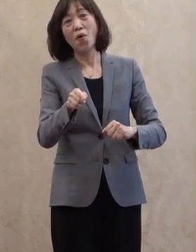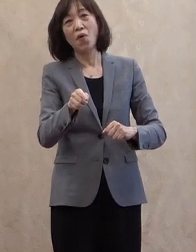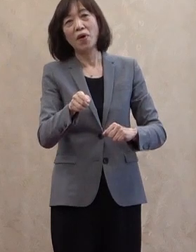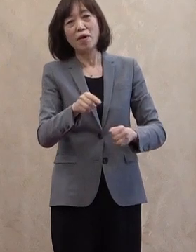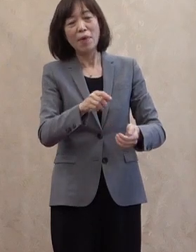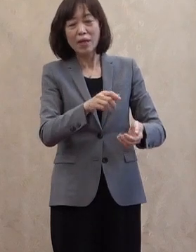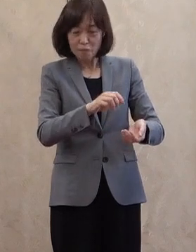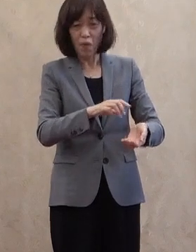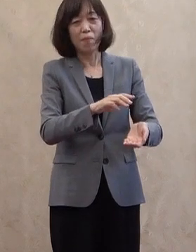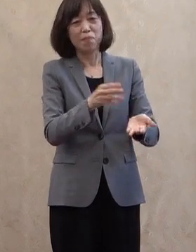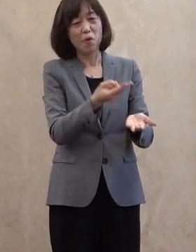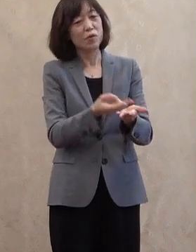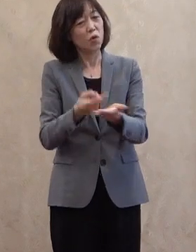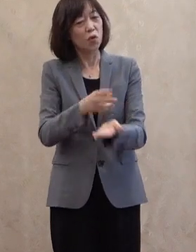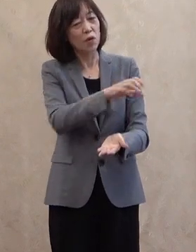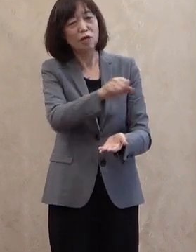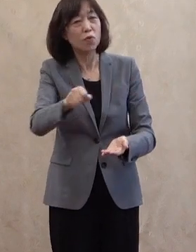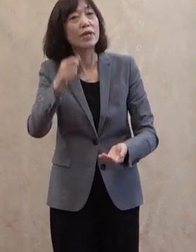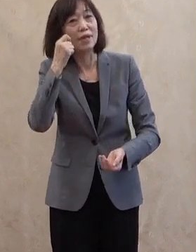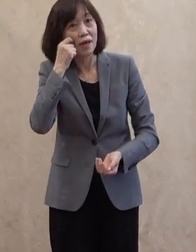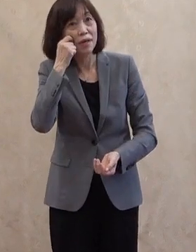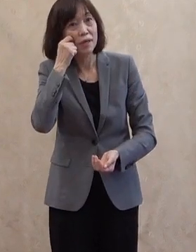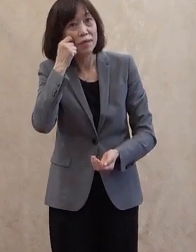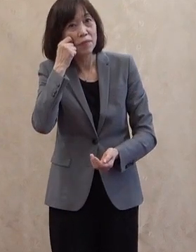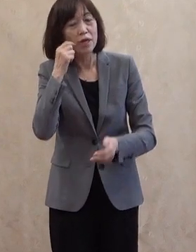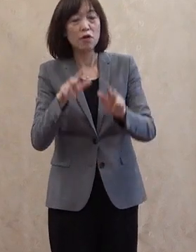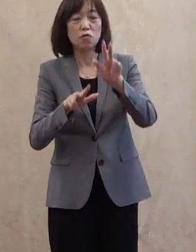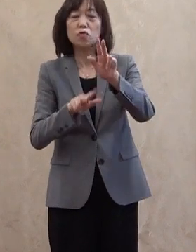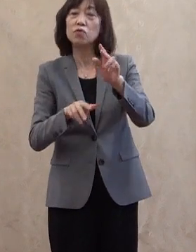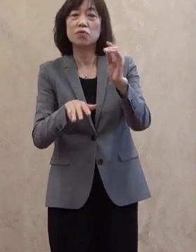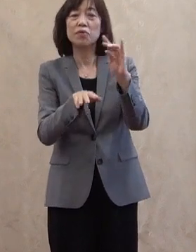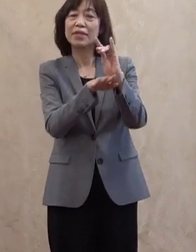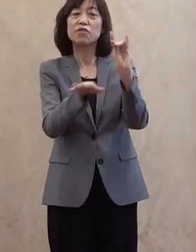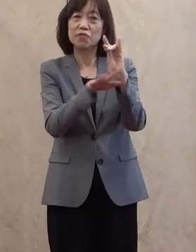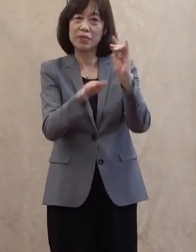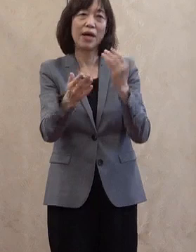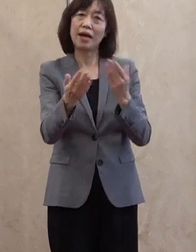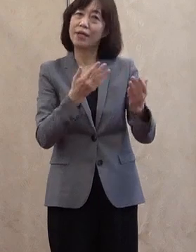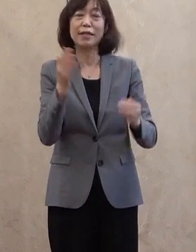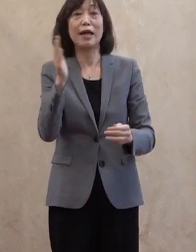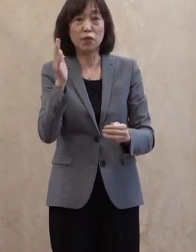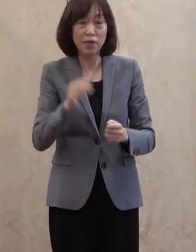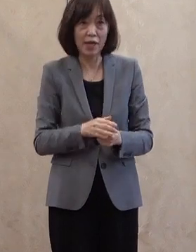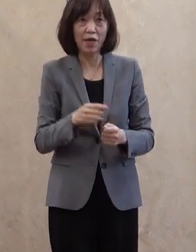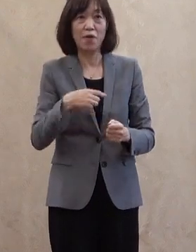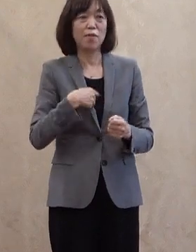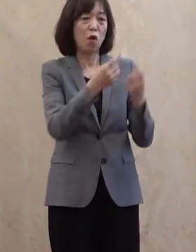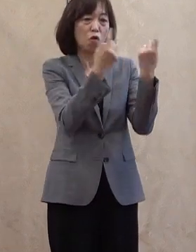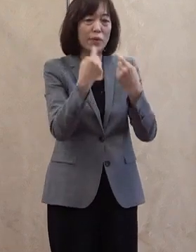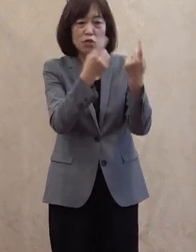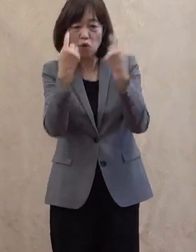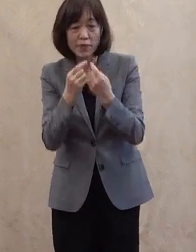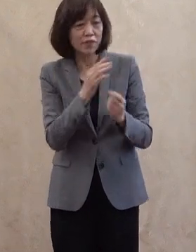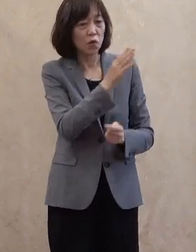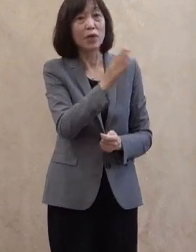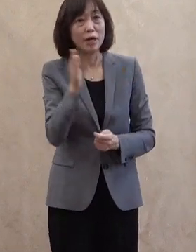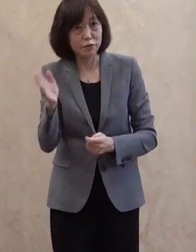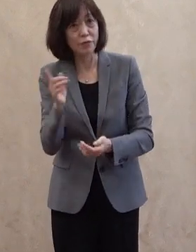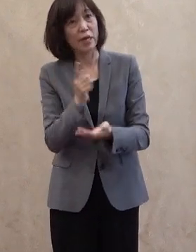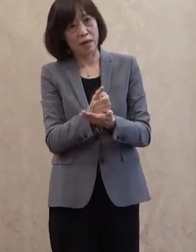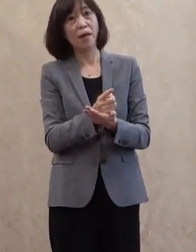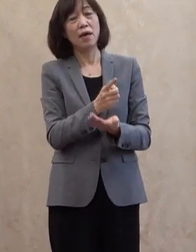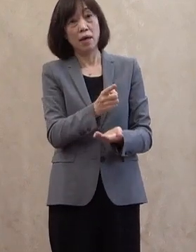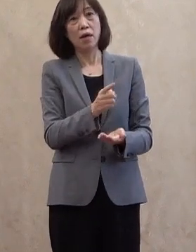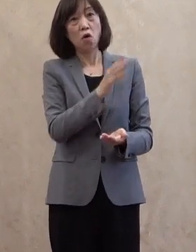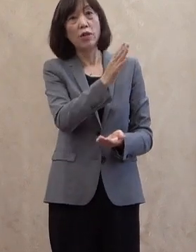保というのは進んでいきませんから、明確なルール基準がない以上、やっぱりそう個別に我々としてもお願いしていくしかありませんので、